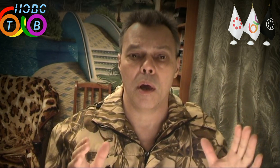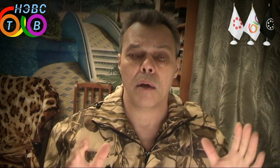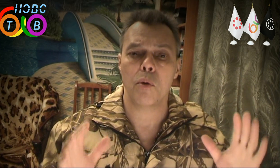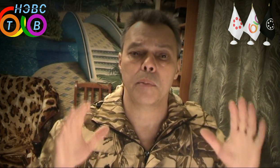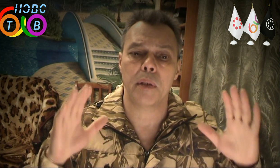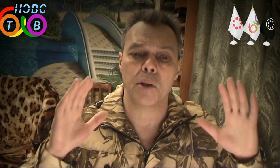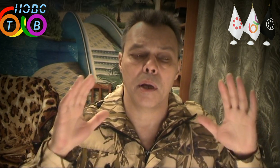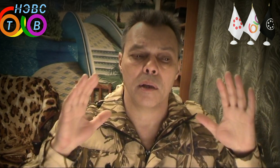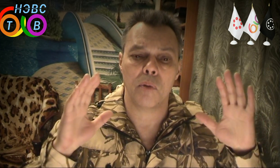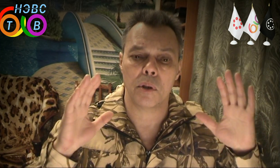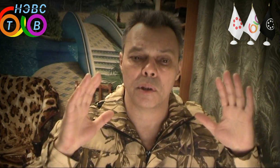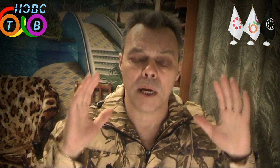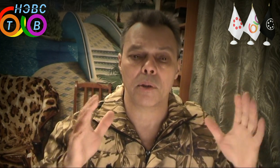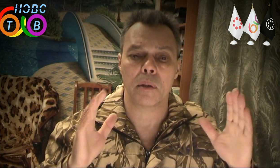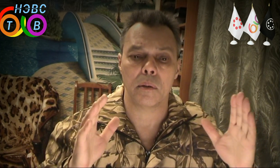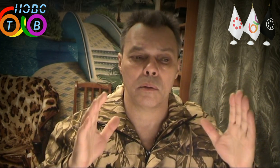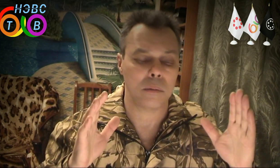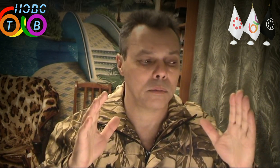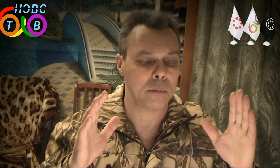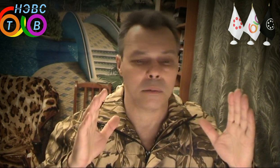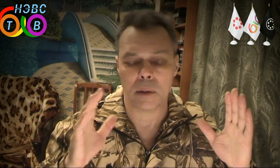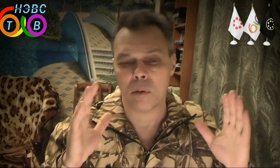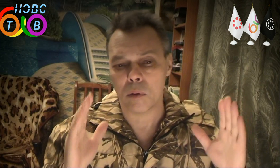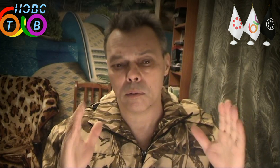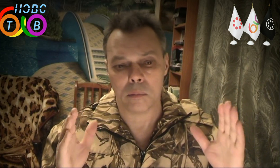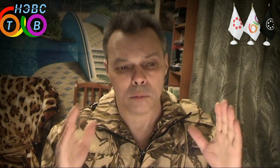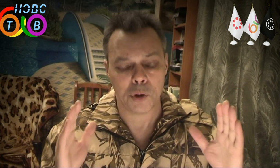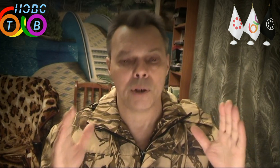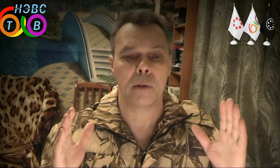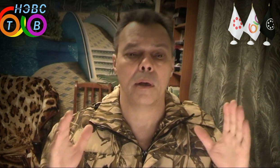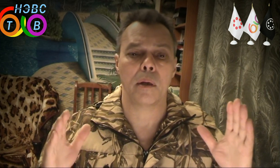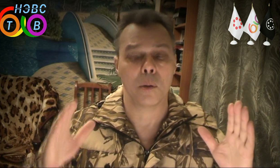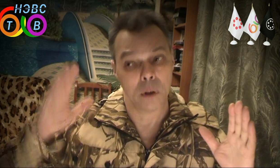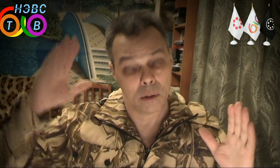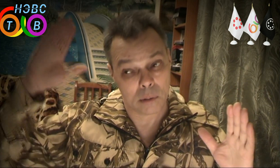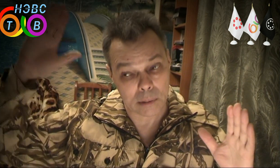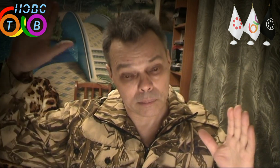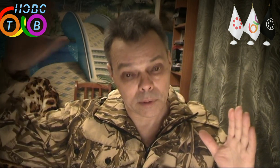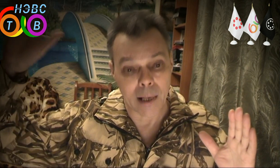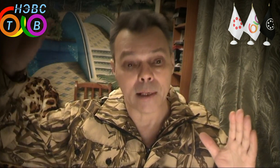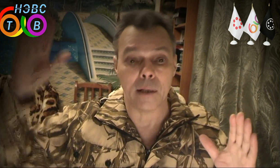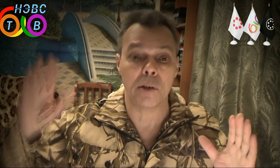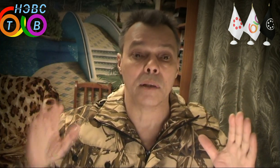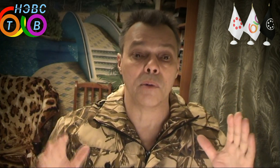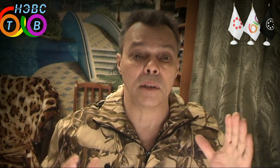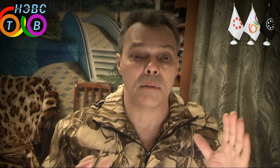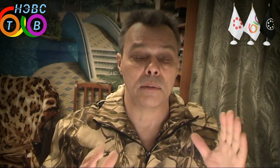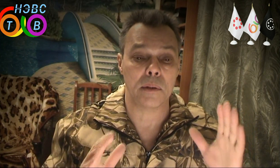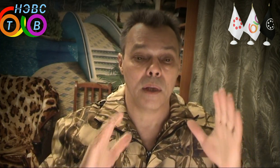И может быть, даже его жена, вот этого мужчины, да, который когда-то лишил кого-то девственности,